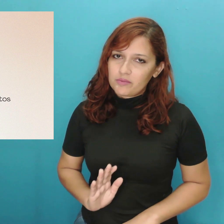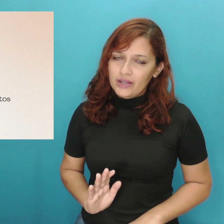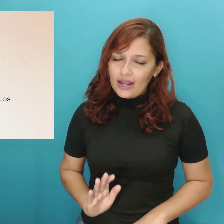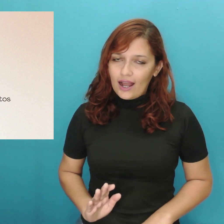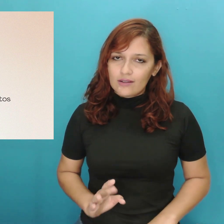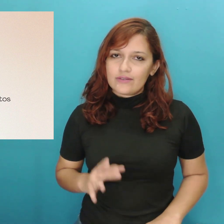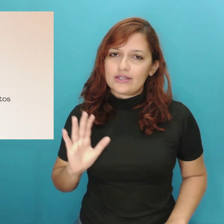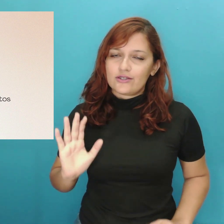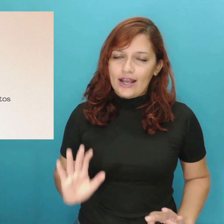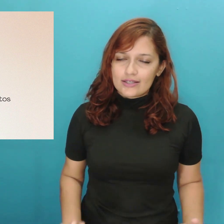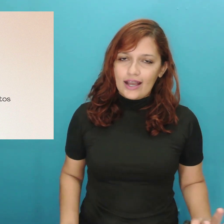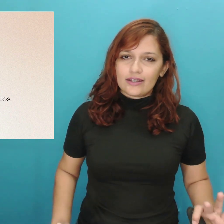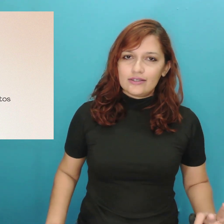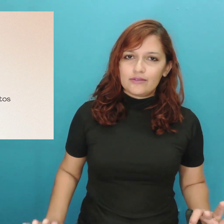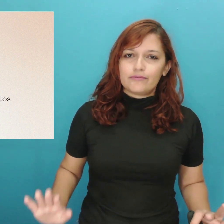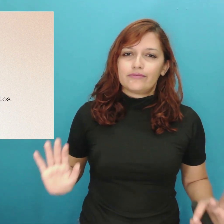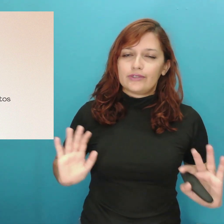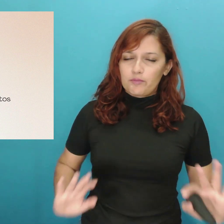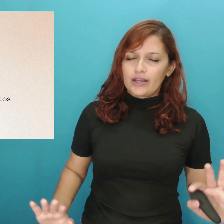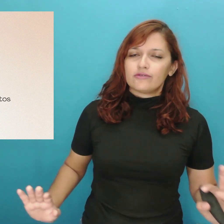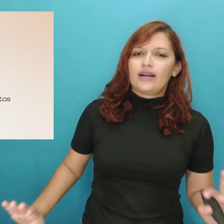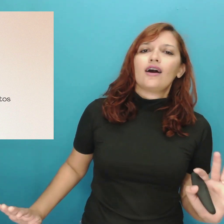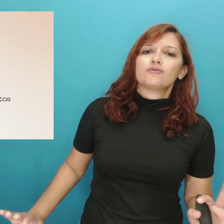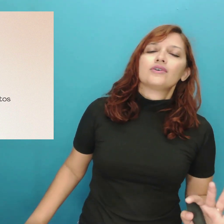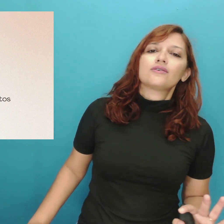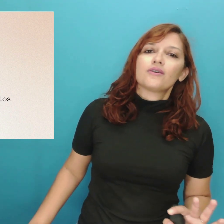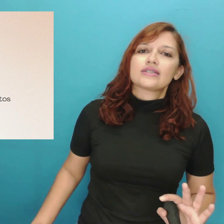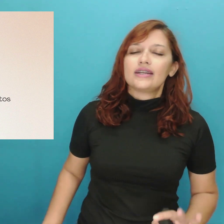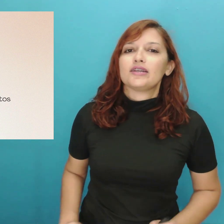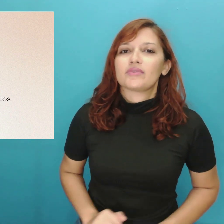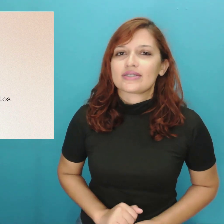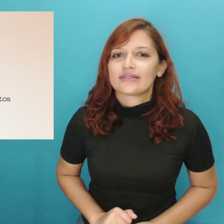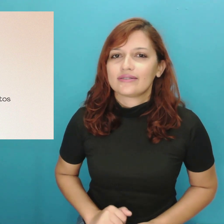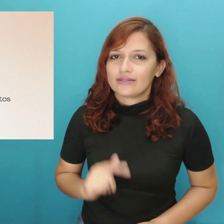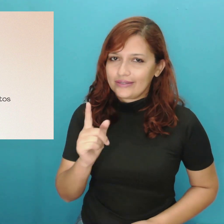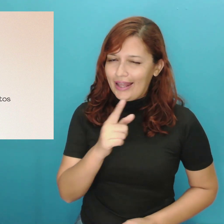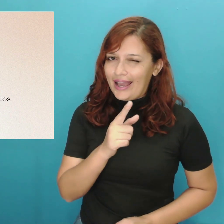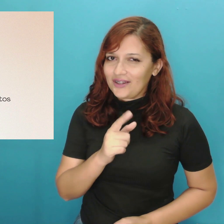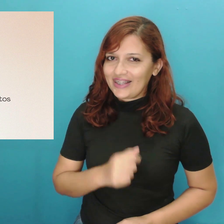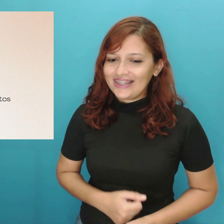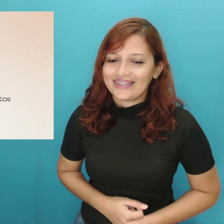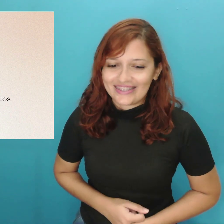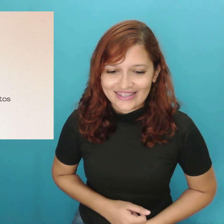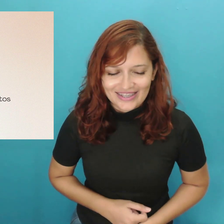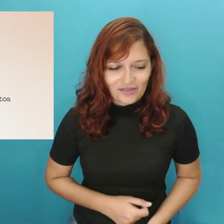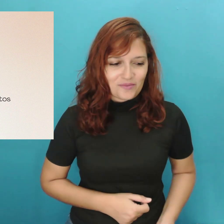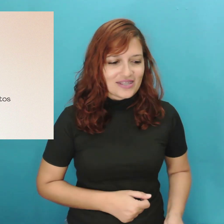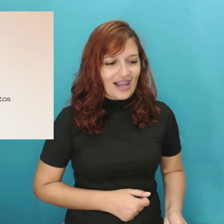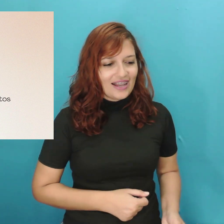primeira aula, você já sair sabendo falar alguma coisa em Libras. Legal, né? Então vamos lá.